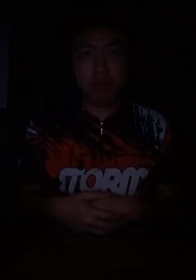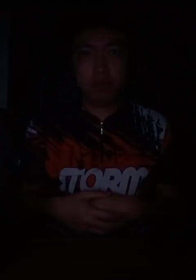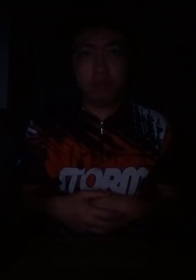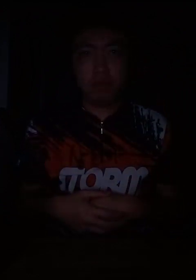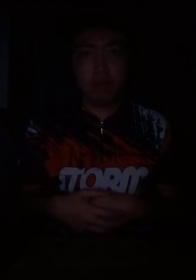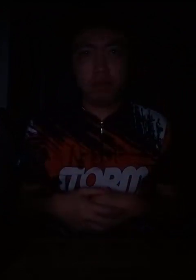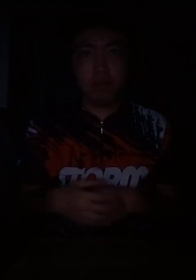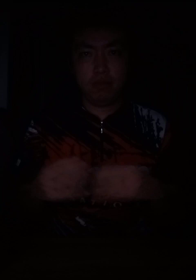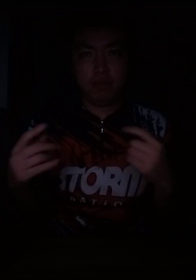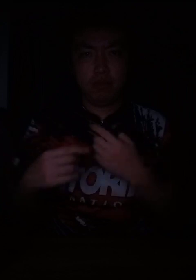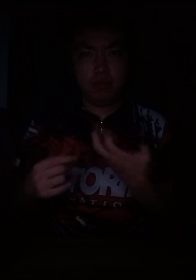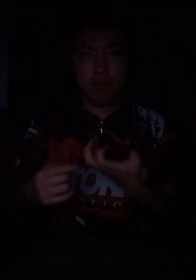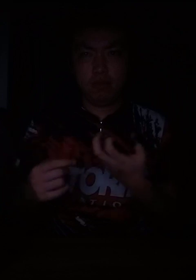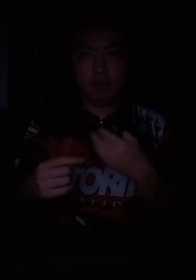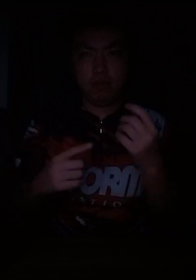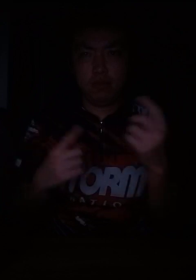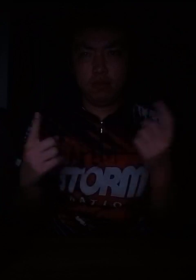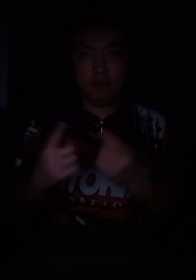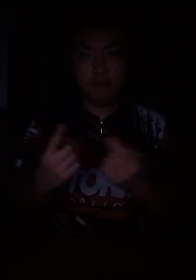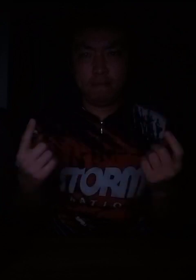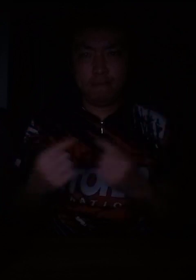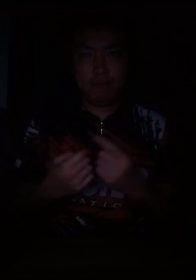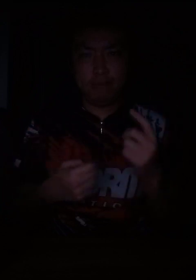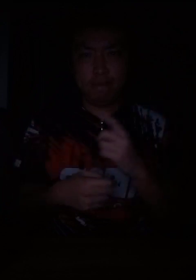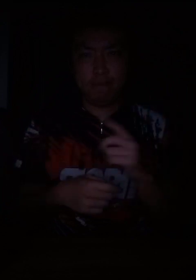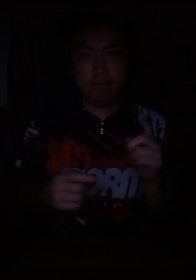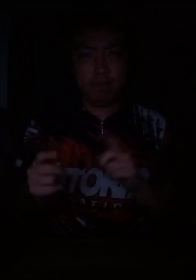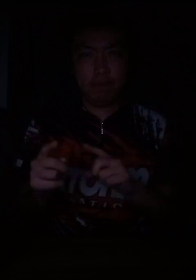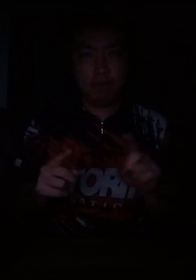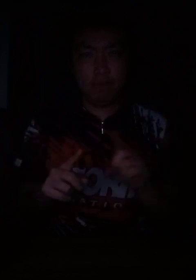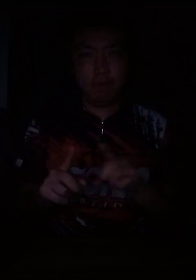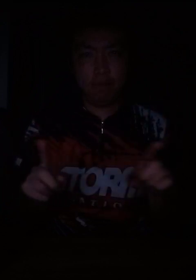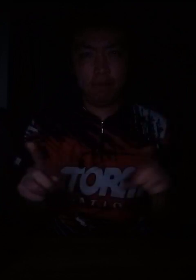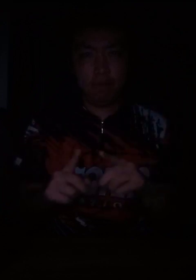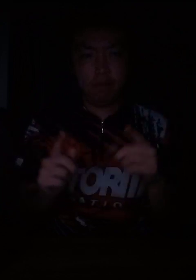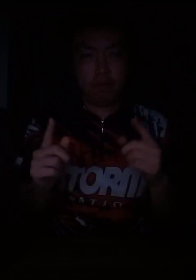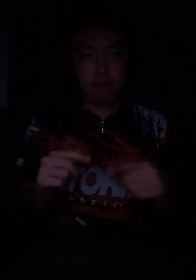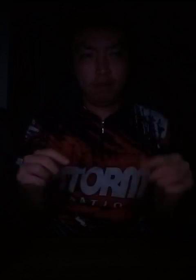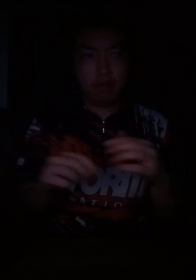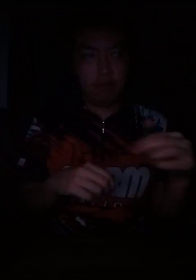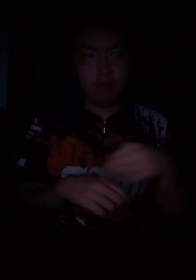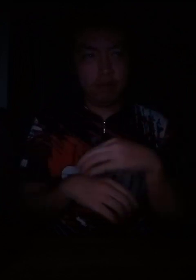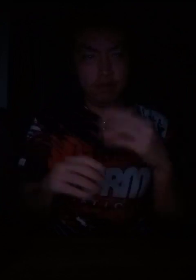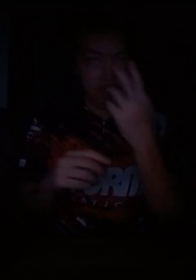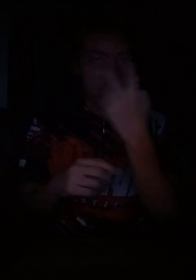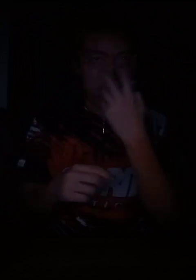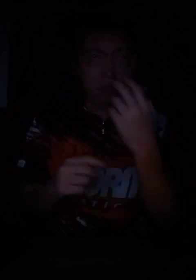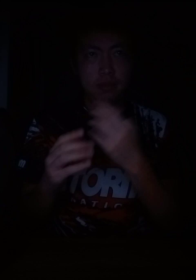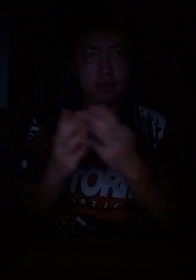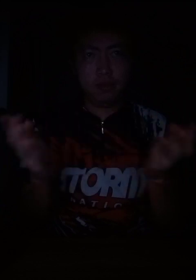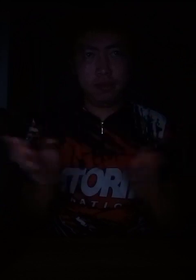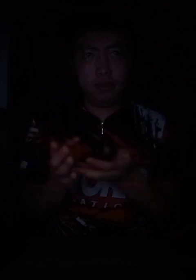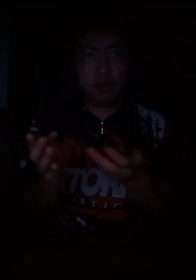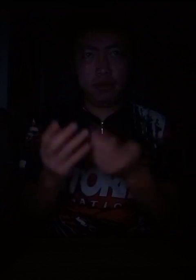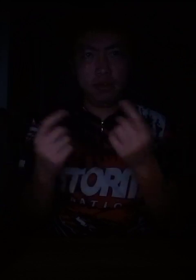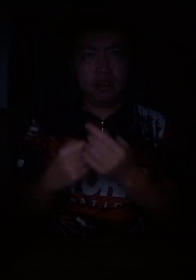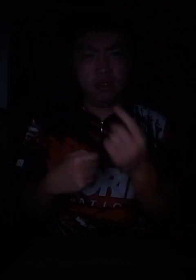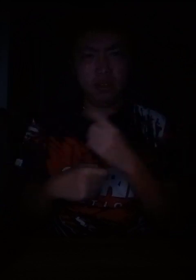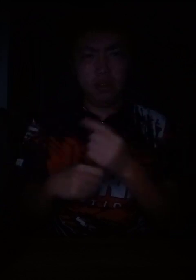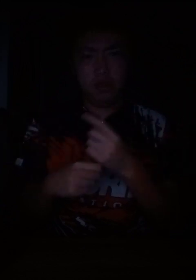네, 마음의 상처가 더 크지 않을까 하는 생각도 듭니다. 이 상황을 버스 안에서 그대로 지켜봐야 했던 승객분들 역시 피해자라고 볼 수 있을 것